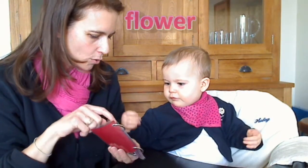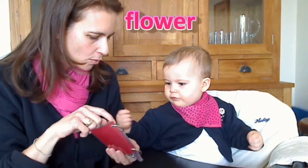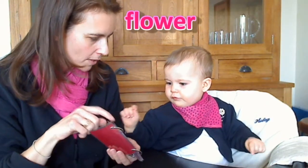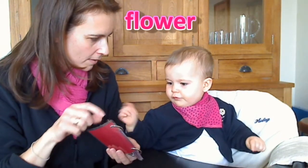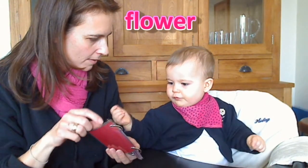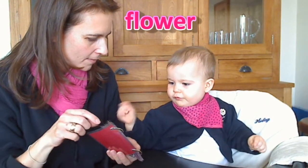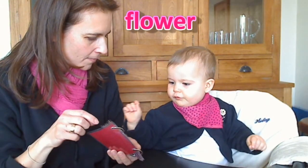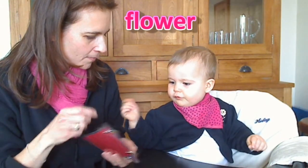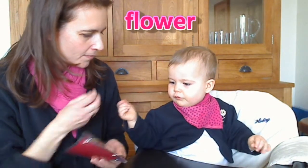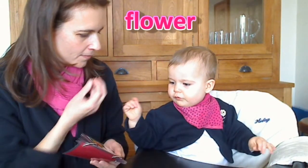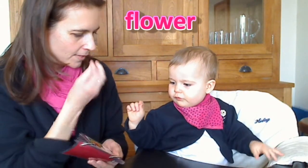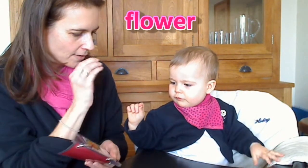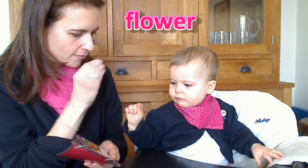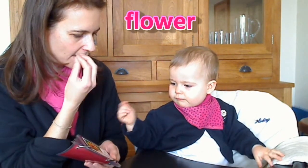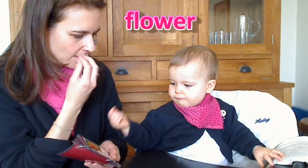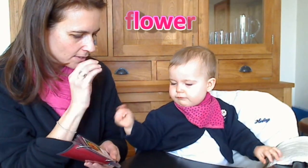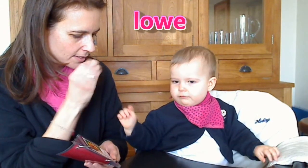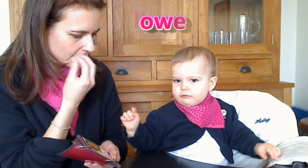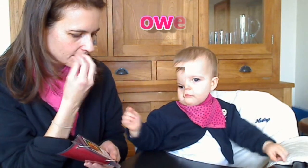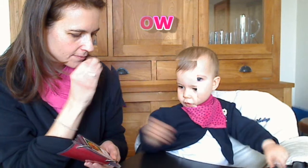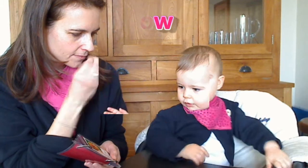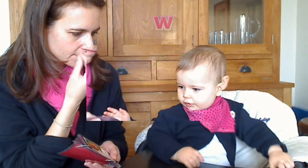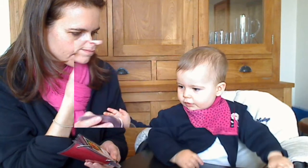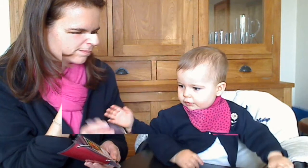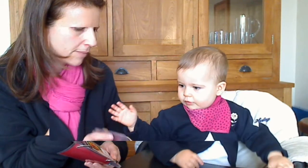Blume. A flower, yeah. Baby.